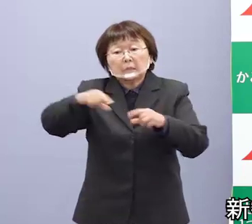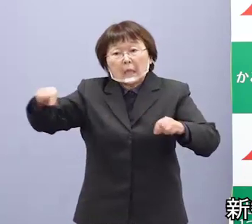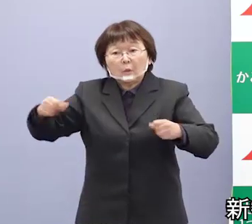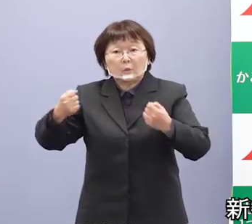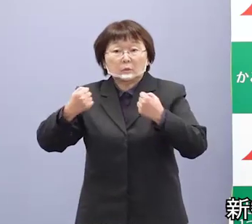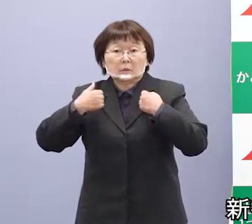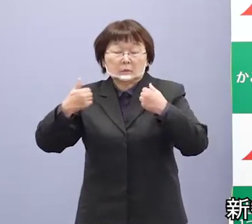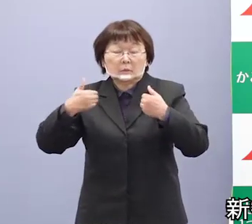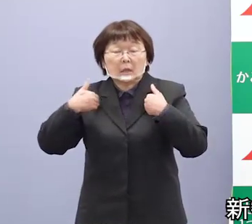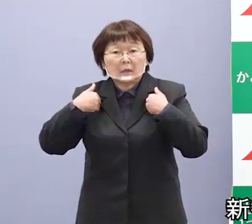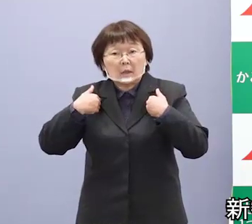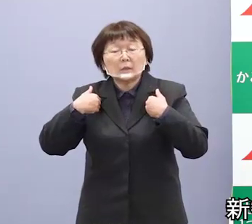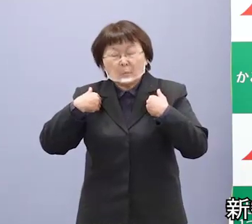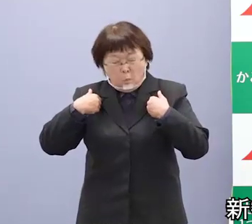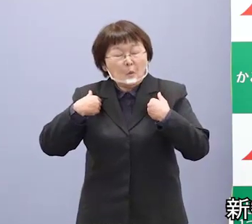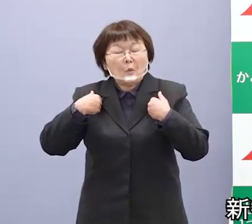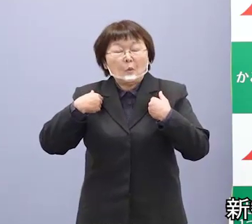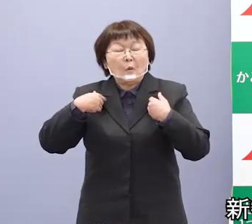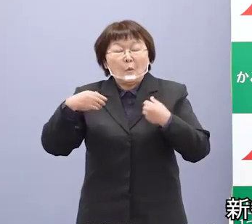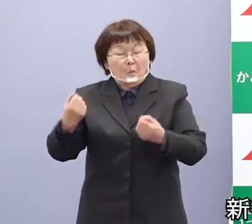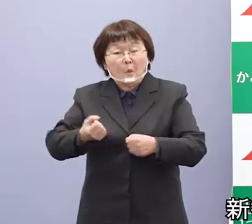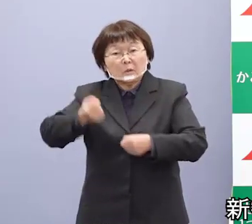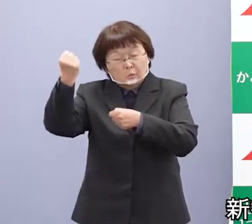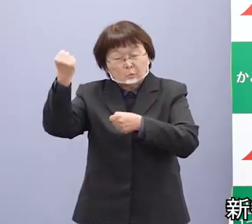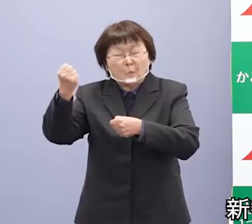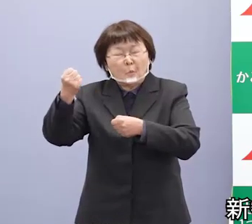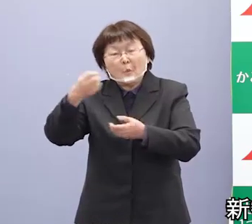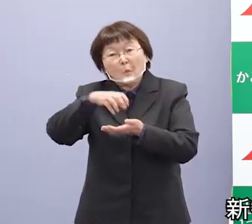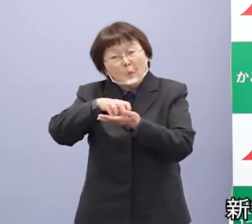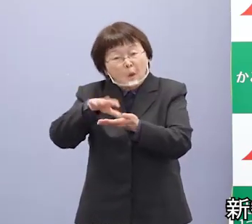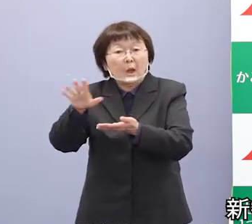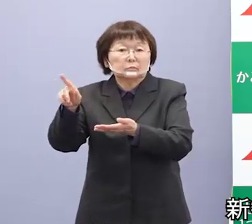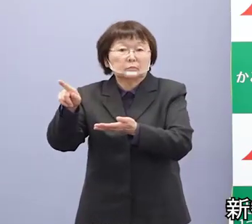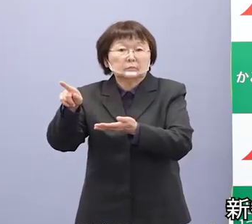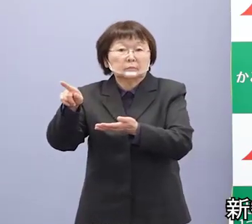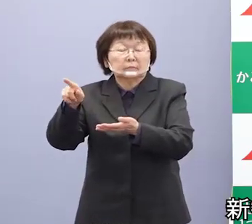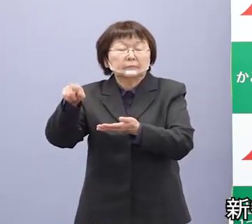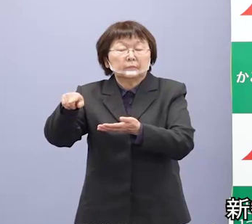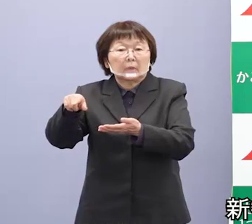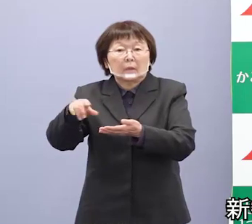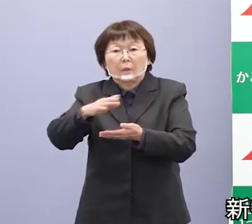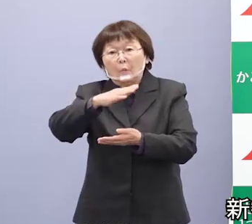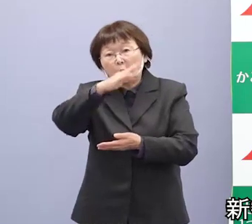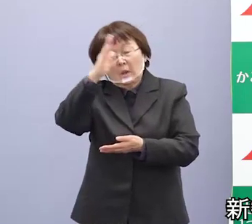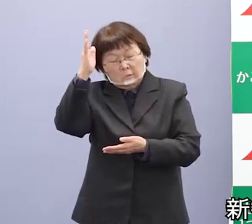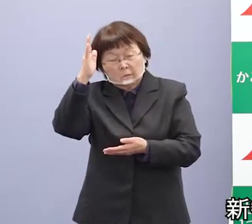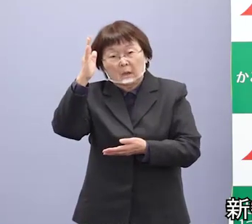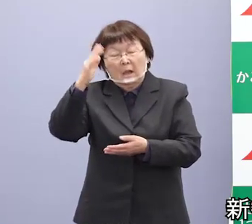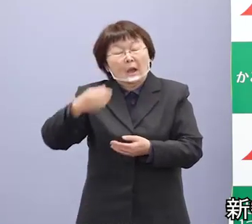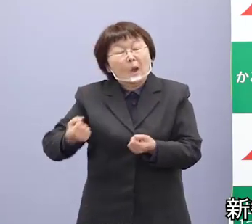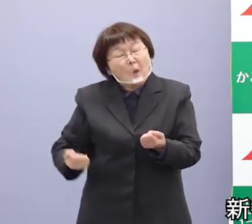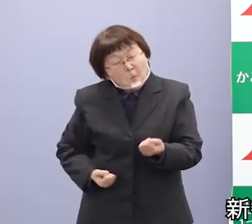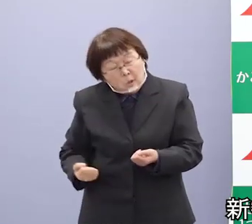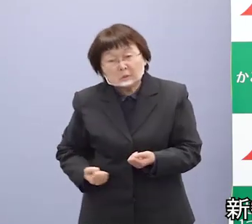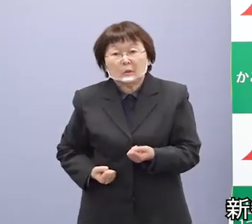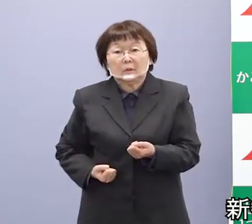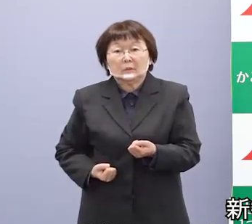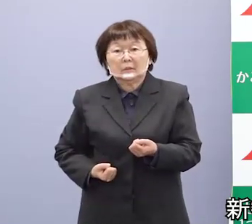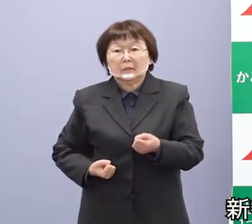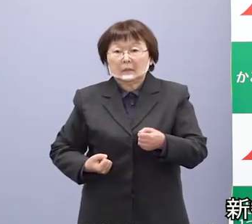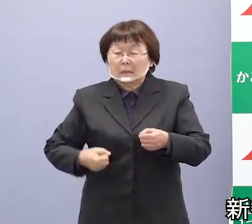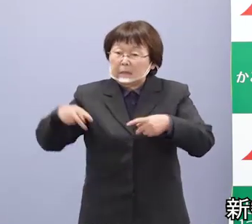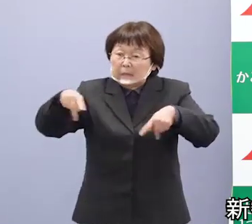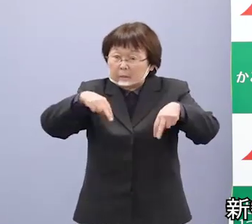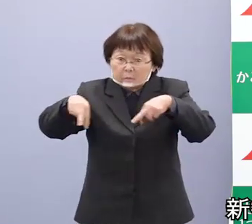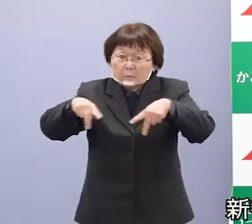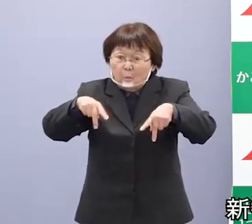でも好成績を収めていらっしゃいますので、そういった本格的ななおかつコミカルな演技を、鹿児